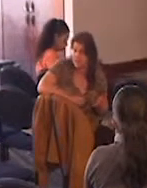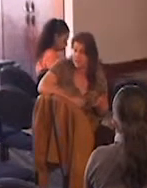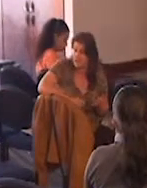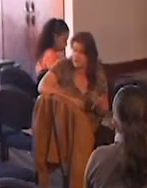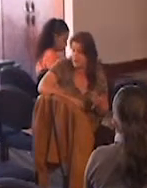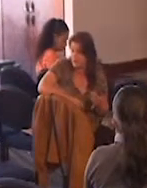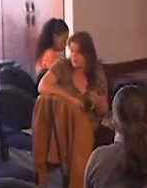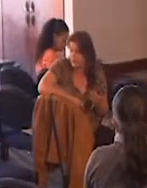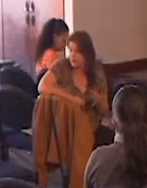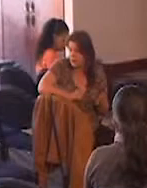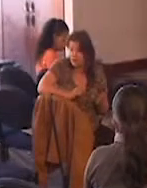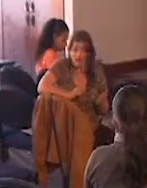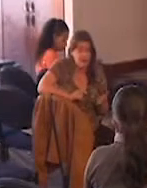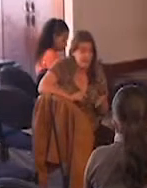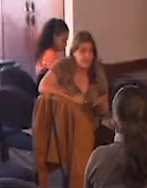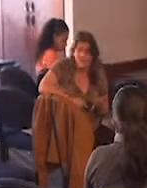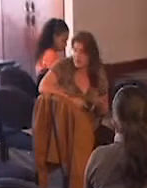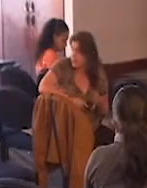cognitivos está